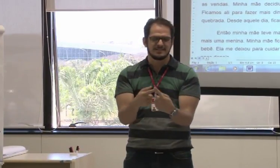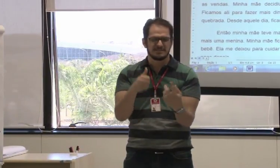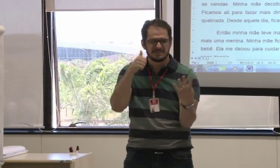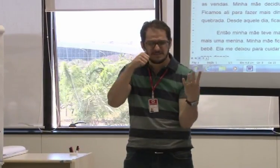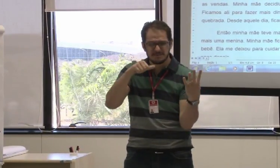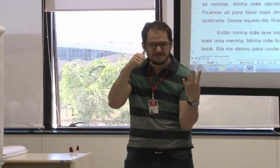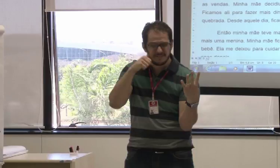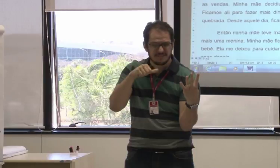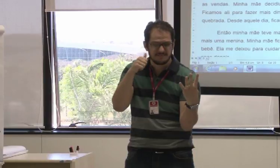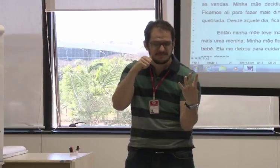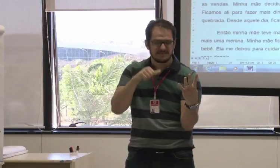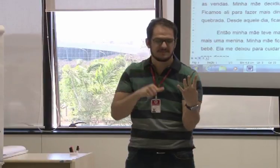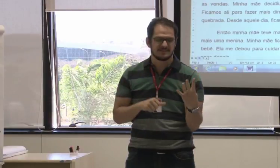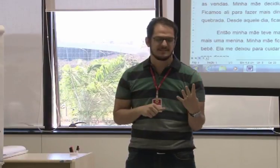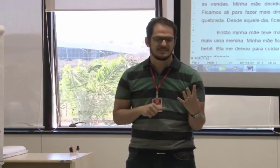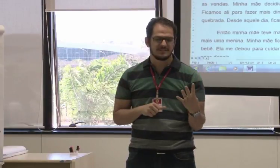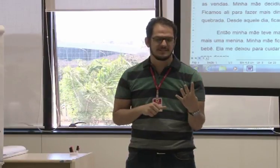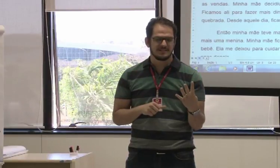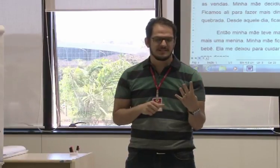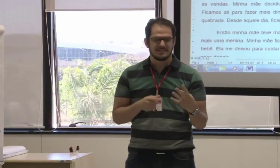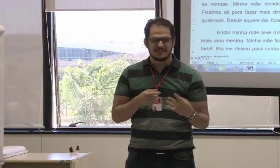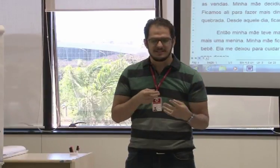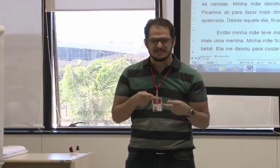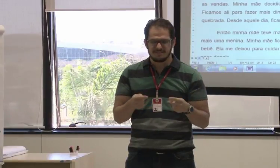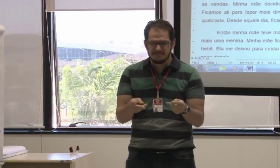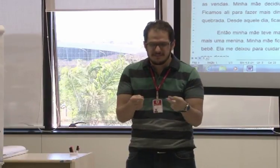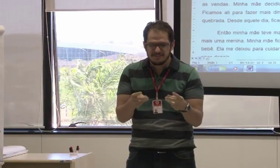meninas. Vendíamos doce na rua.